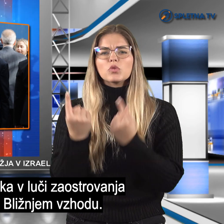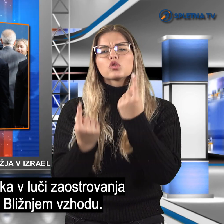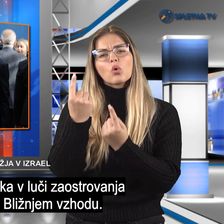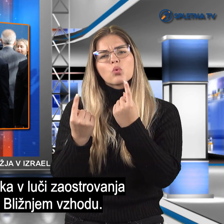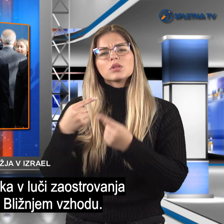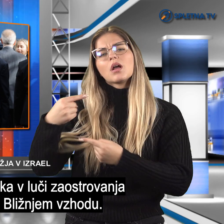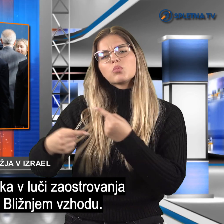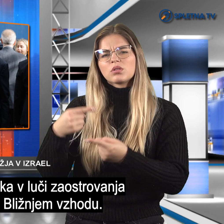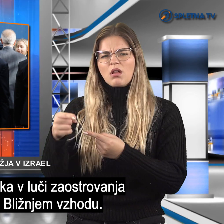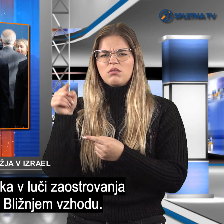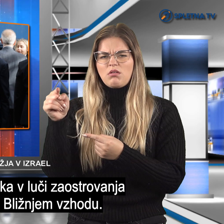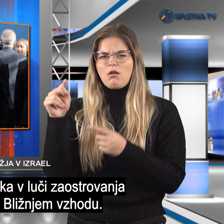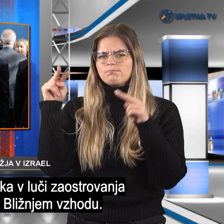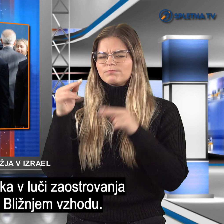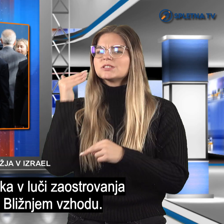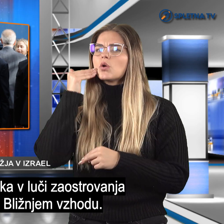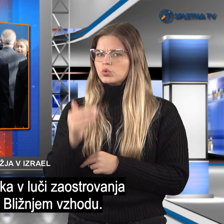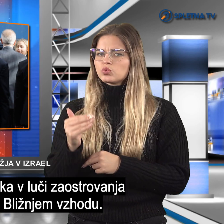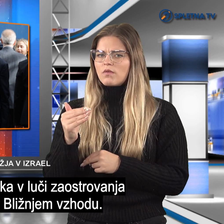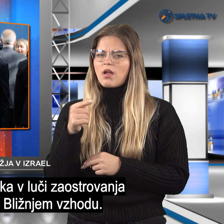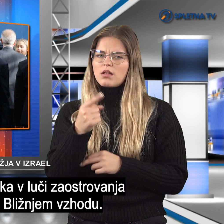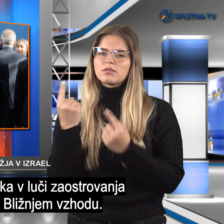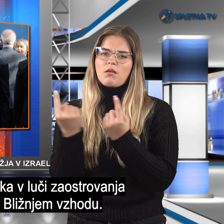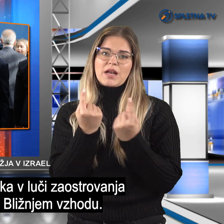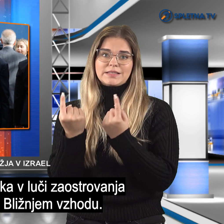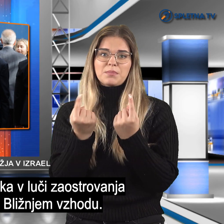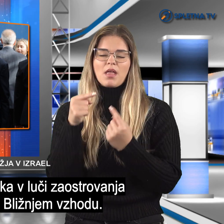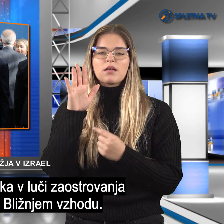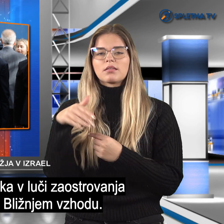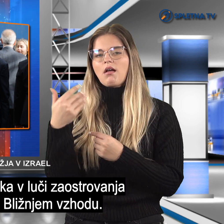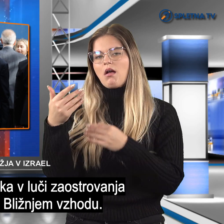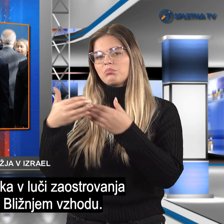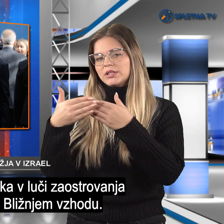Dogodek poteka v luči zaostrovanja razmer na Bližnjem vzhodu.